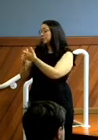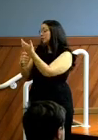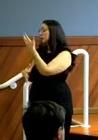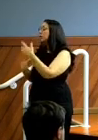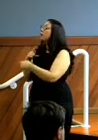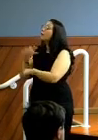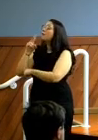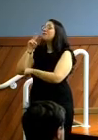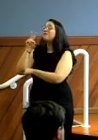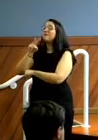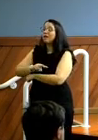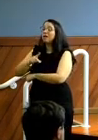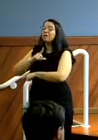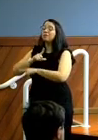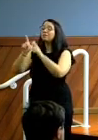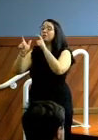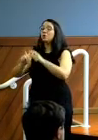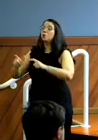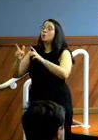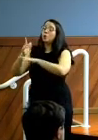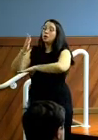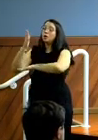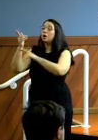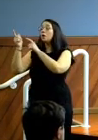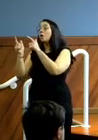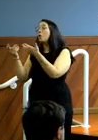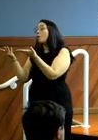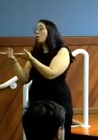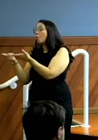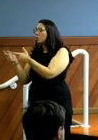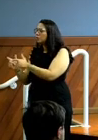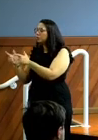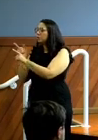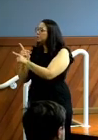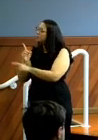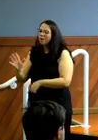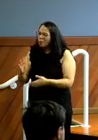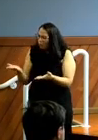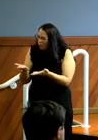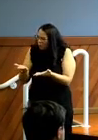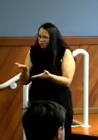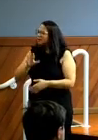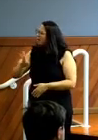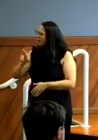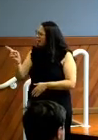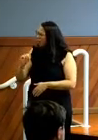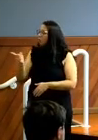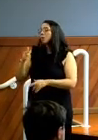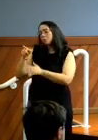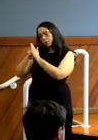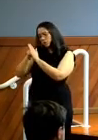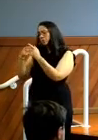vê se o Palacete Arne Brust, onde hoje se encontra, não sei, não quero saber. Pesquisador tem que